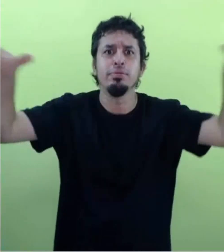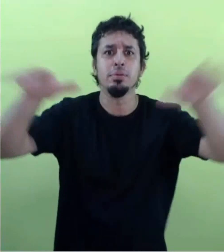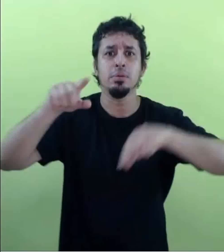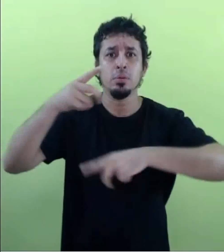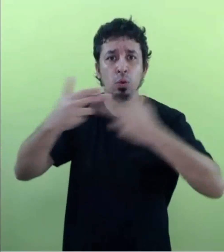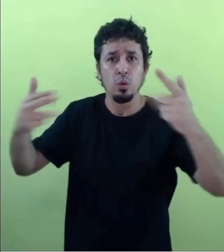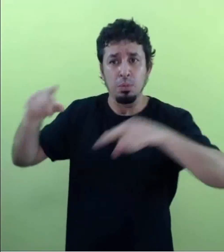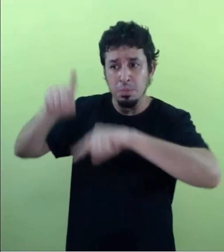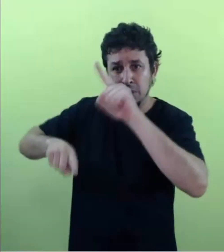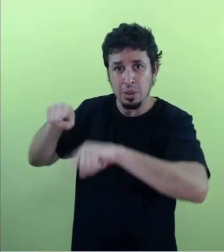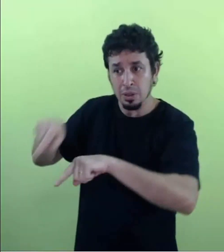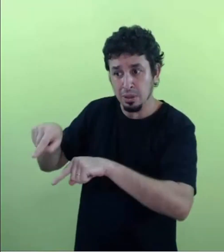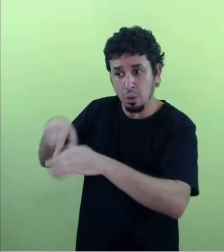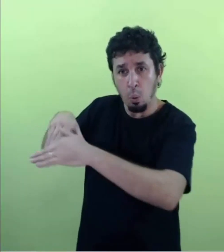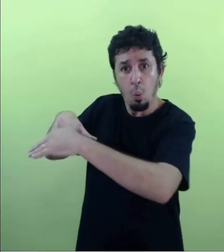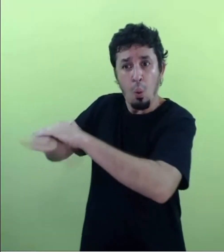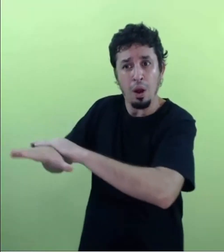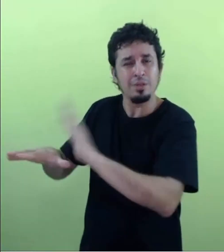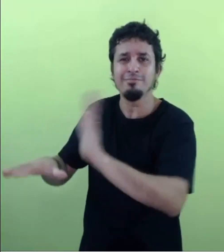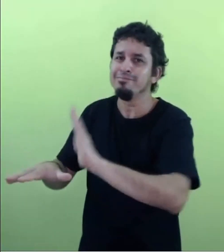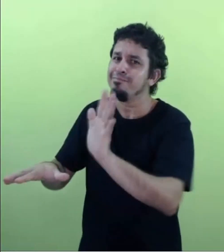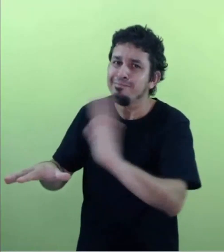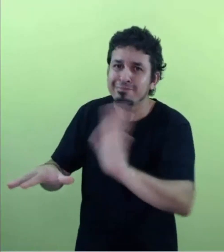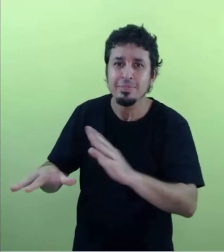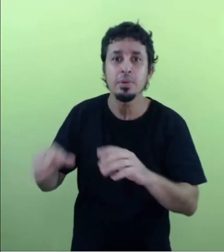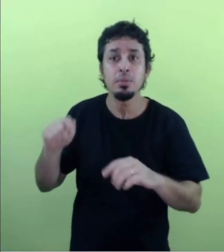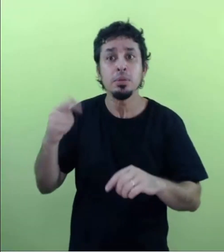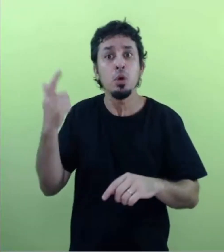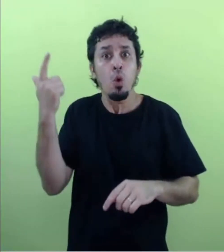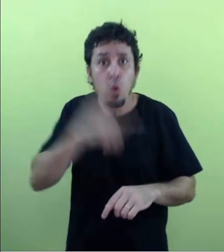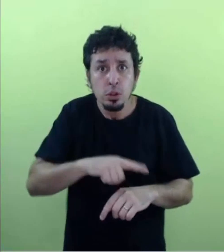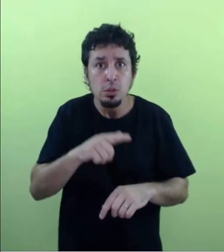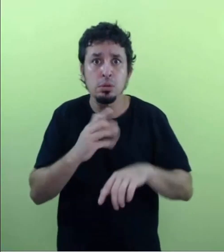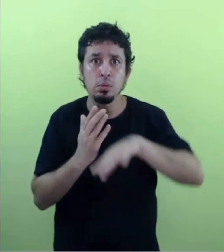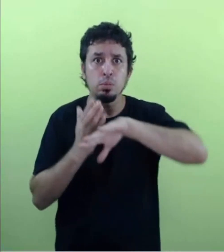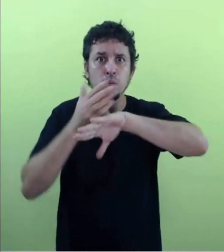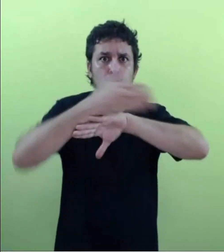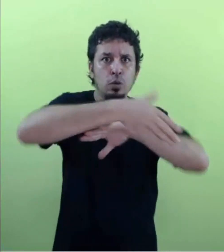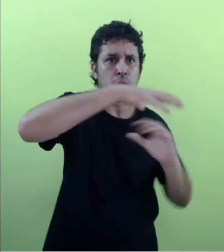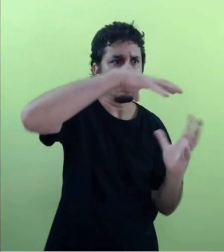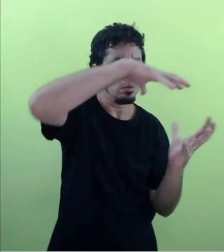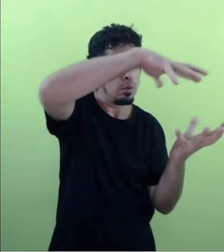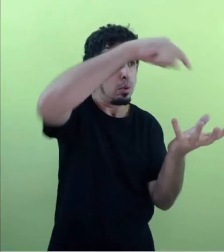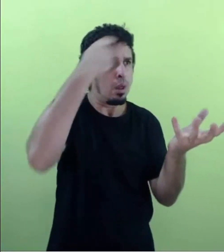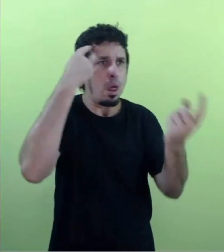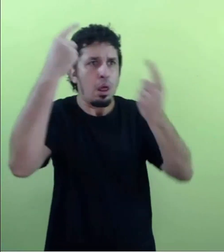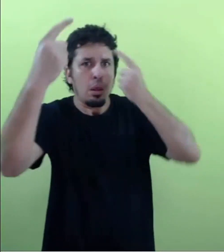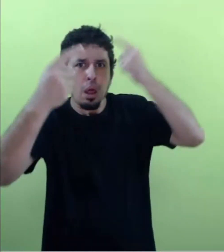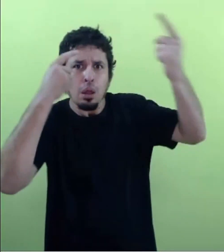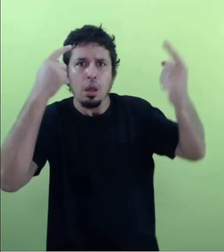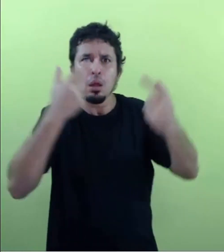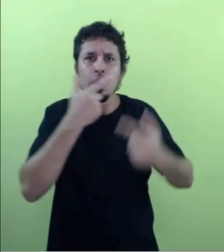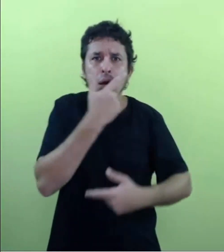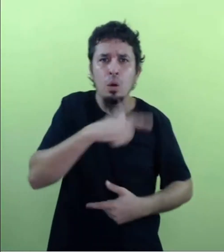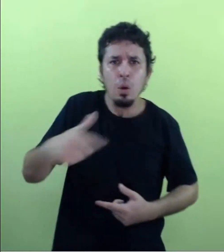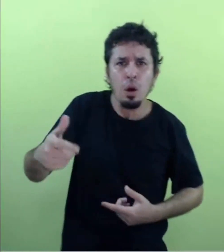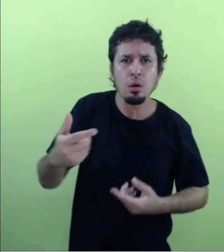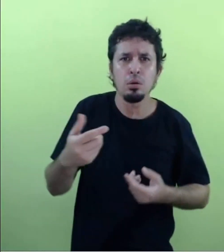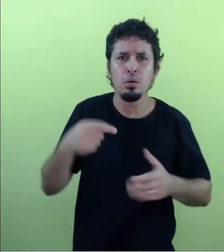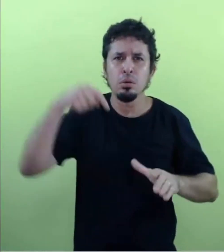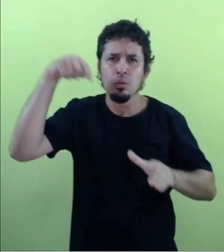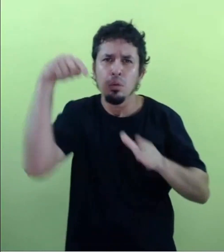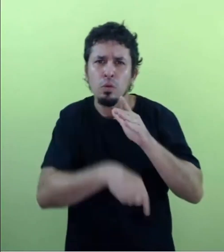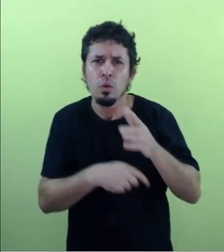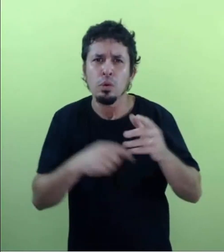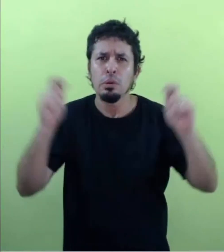guarda, mas também dá acesso direto ao mundo das ideias, reproduz bem a linguagem articulada,